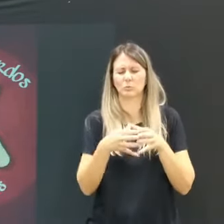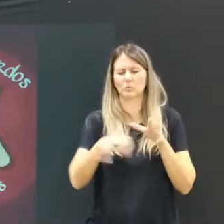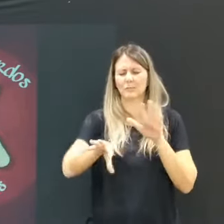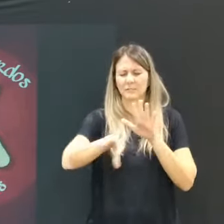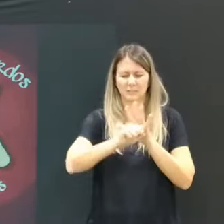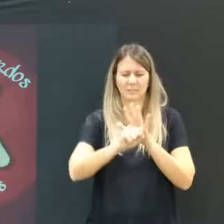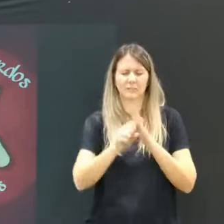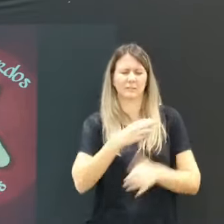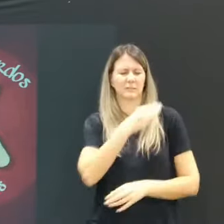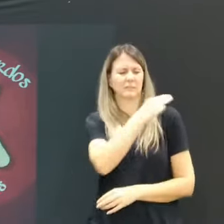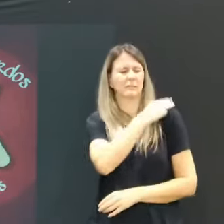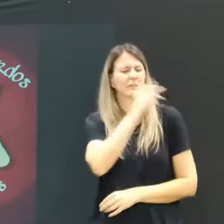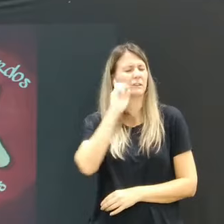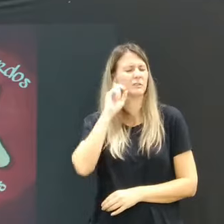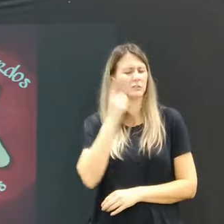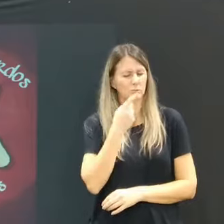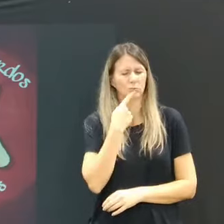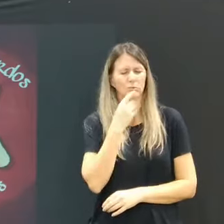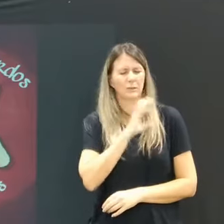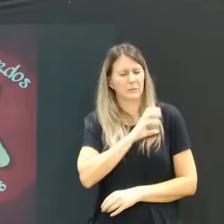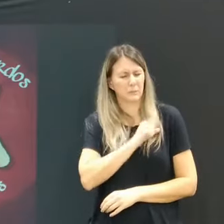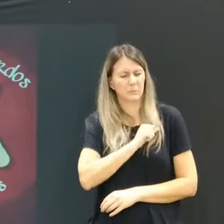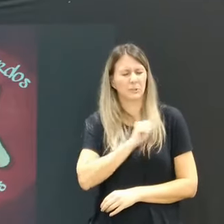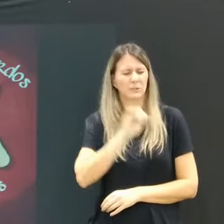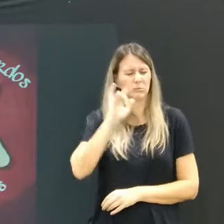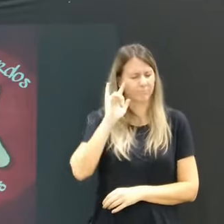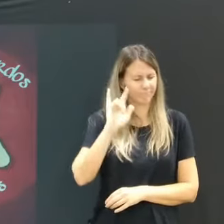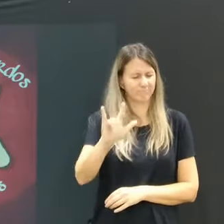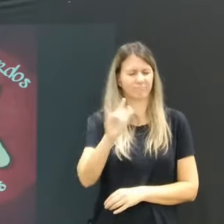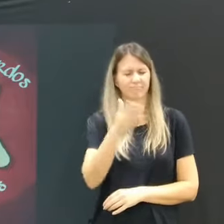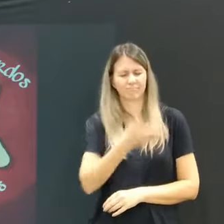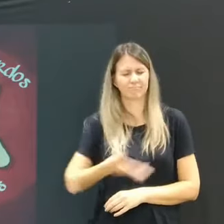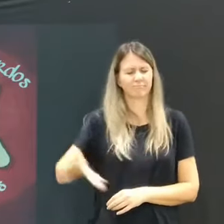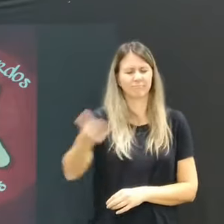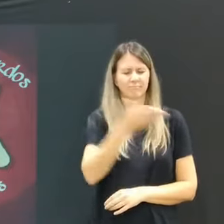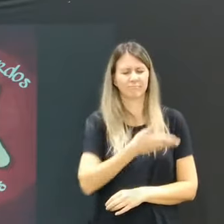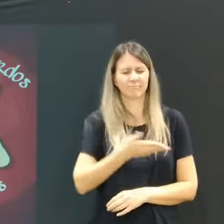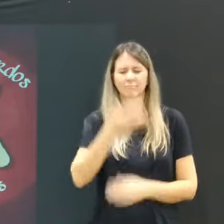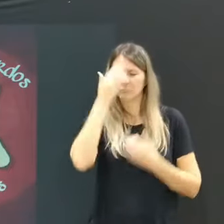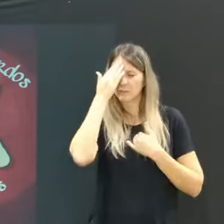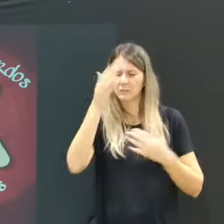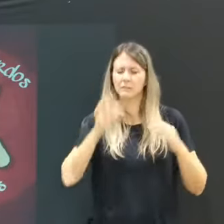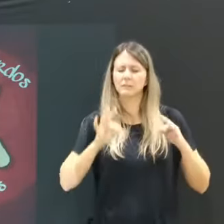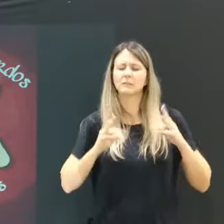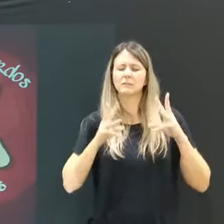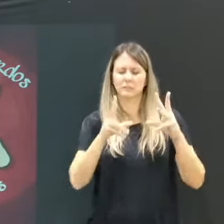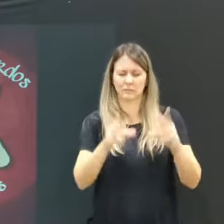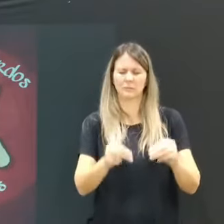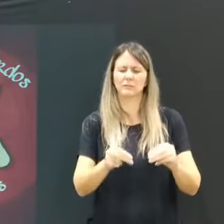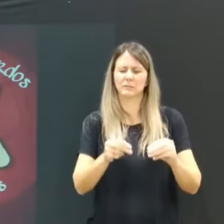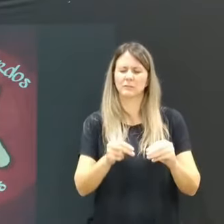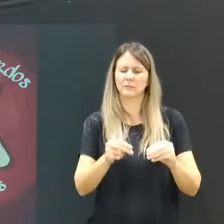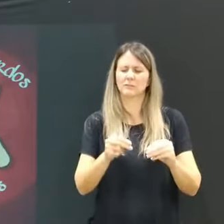conosco aqui na Resgate, junto com o Ministério de Surdos. Nós amamos você, Andressa. Todos nós agradecemos a Deus por